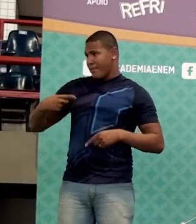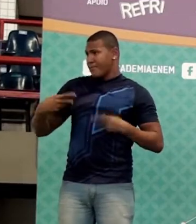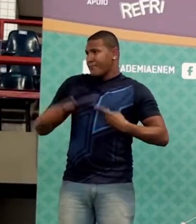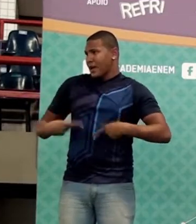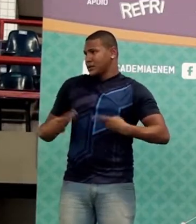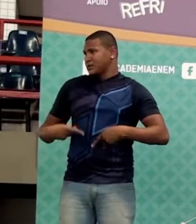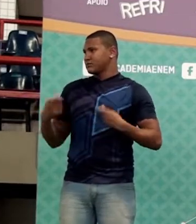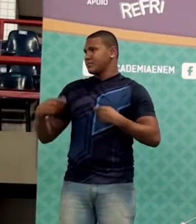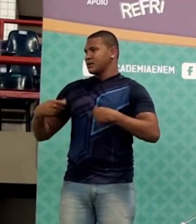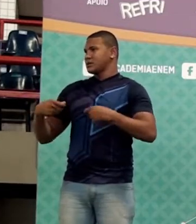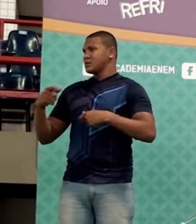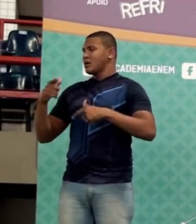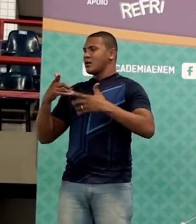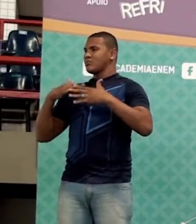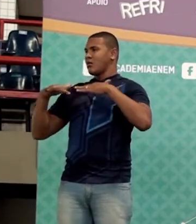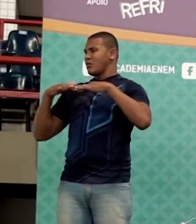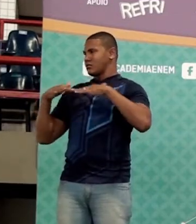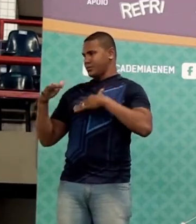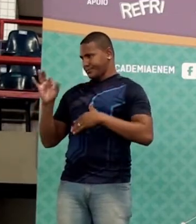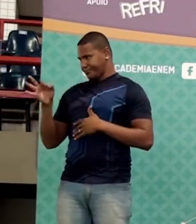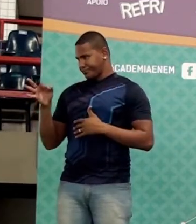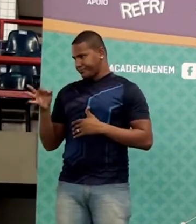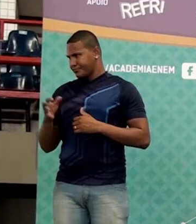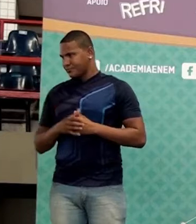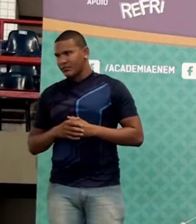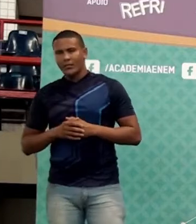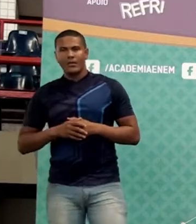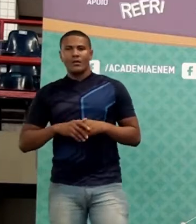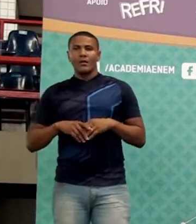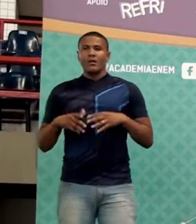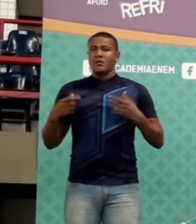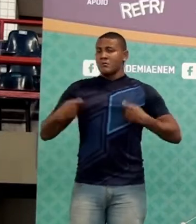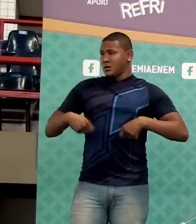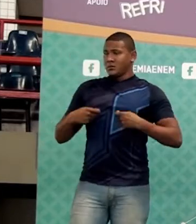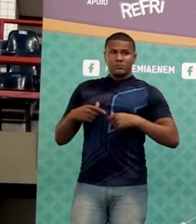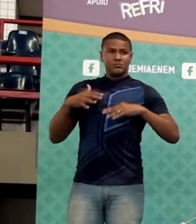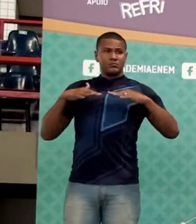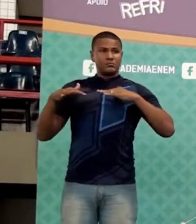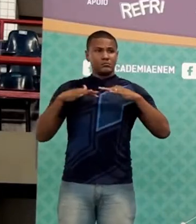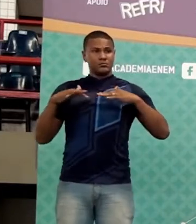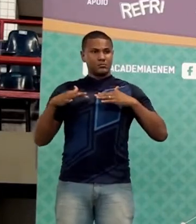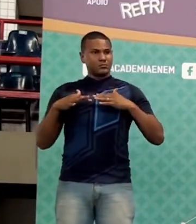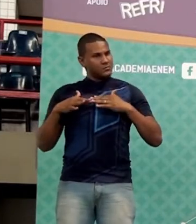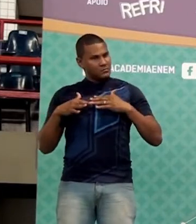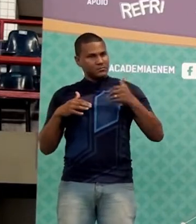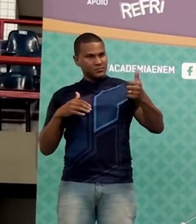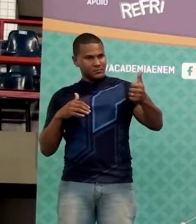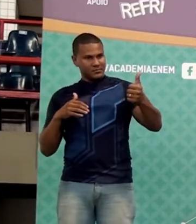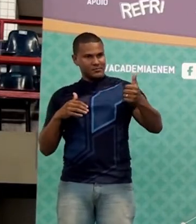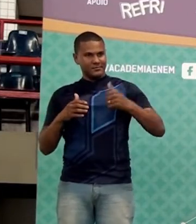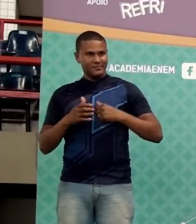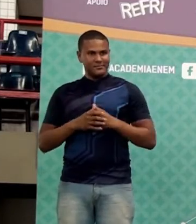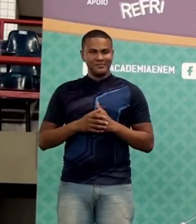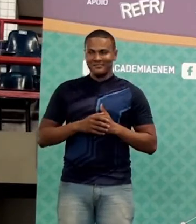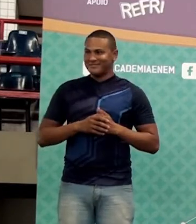já ver como é que cai isso na prova do Enem. Então a gente precisa ter esse movimento de equilíbrio. Aí o que a gente